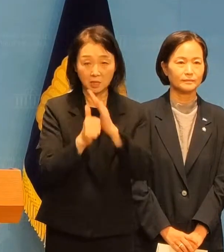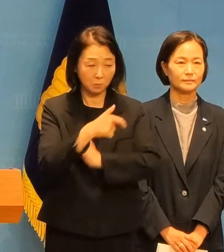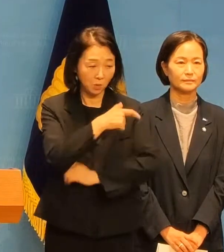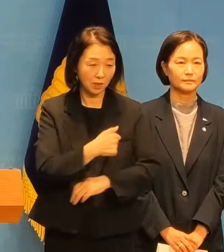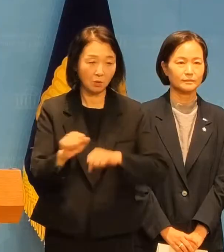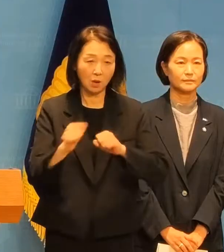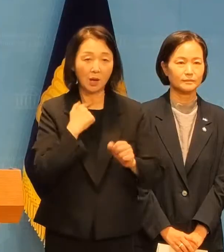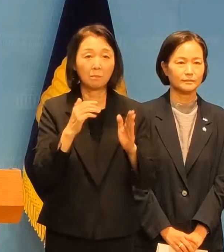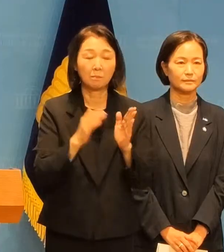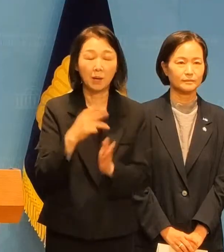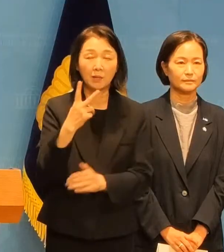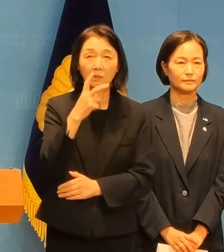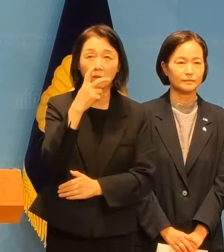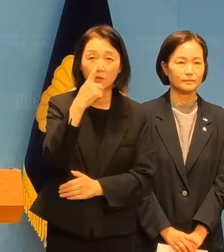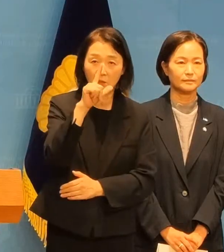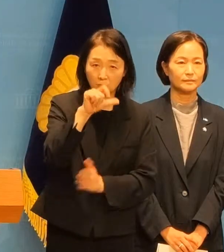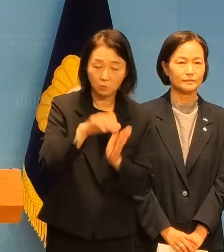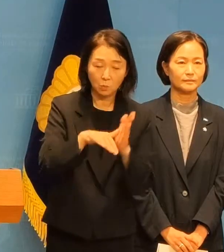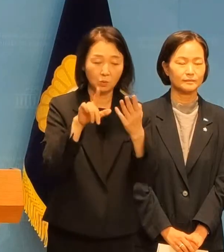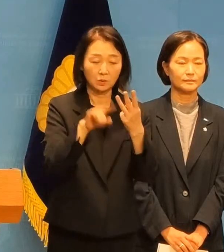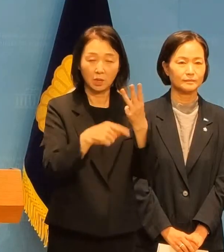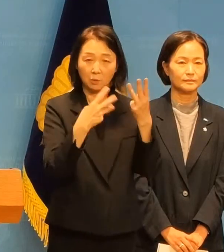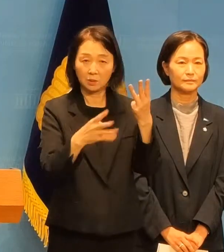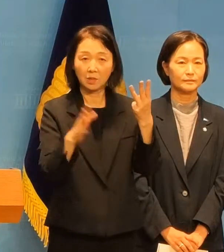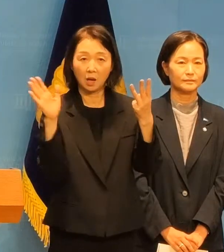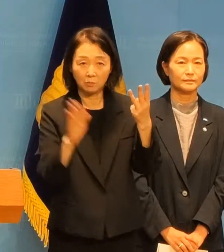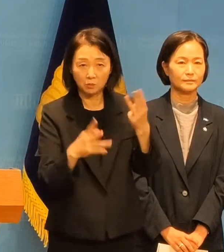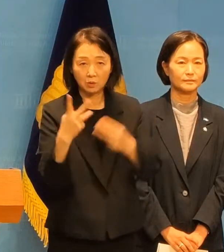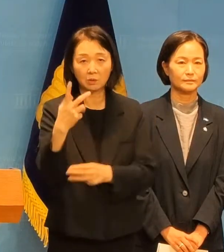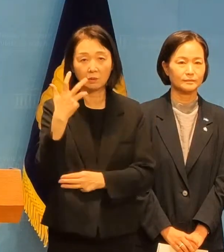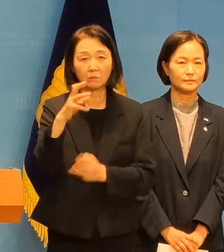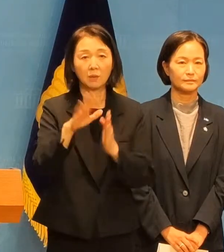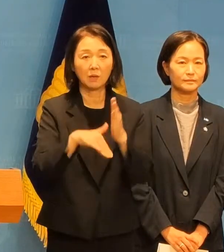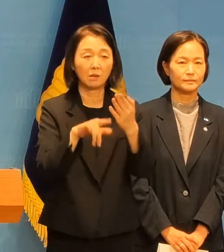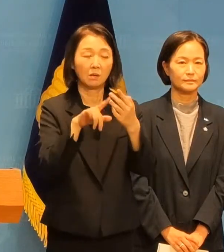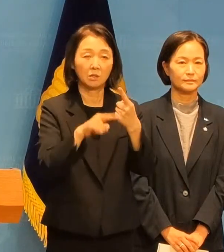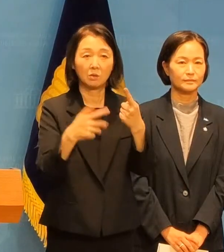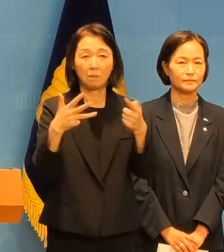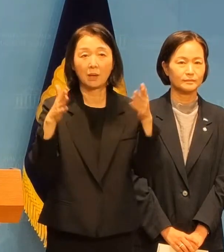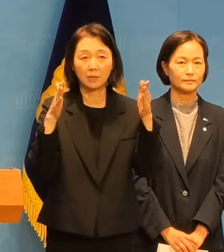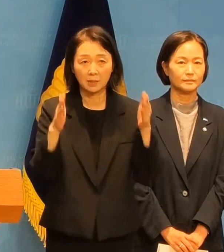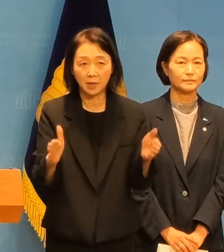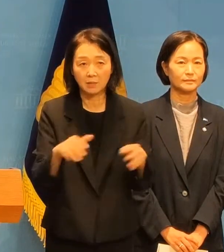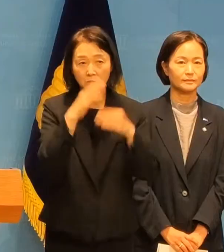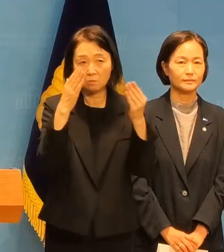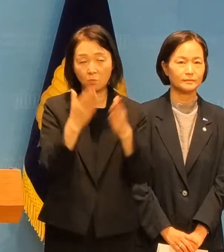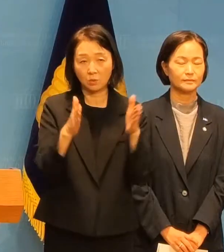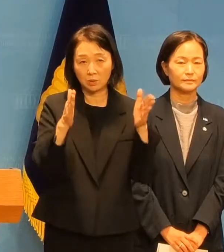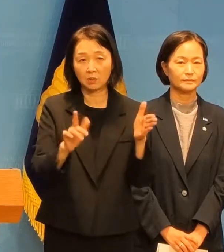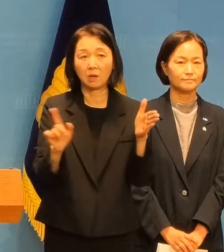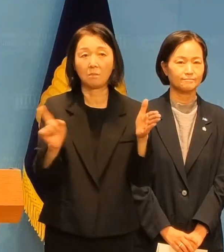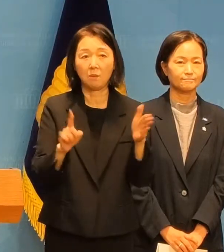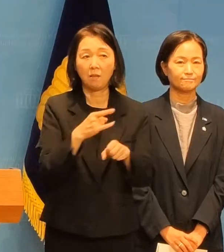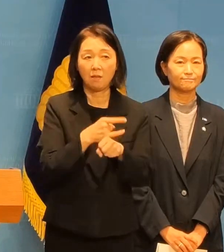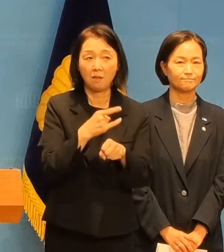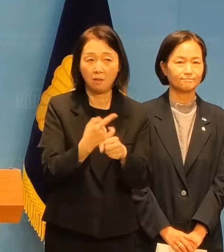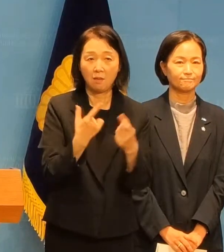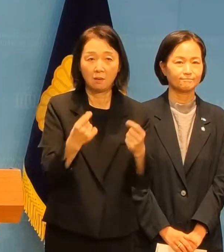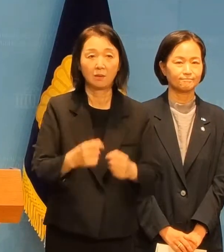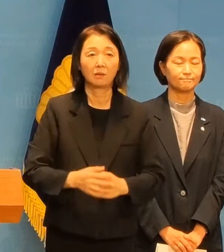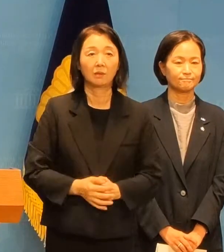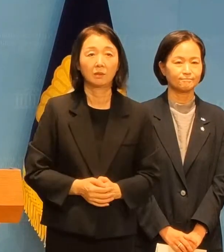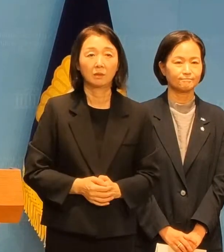재임했던 2015년 3월 4일부터 2018년 1월 8일까지 전체 기간에